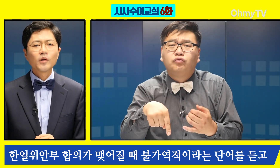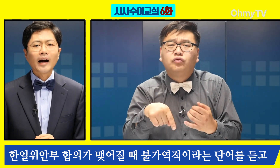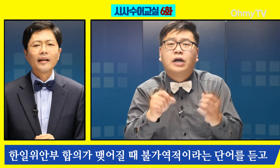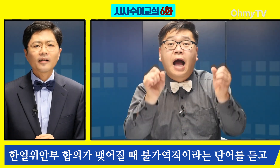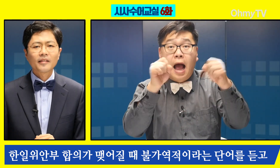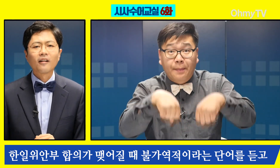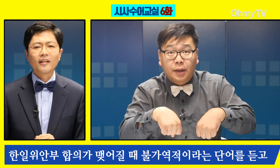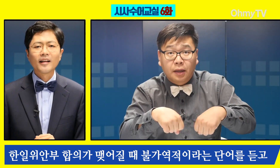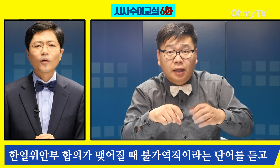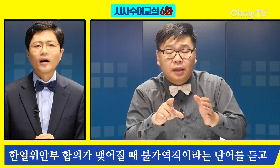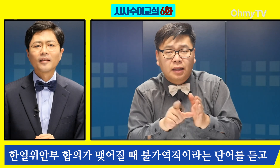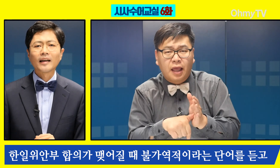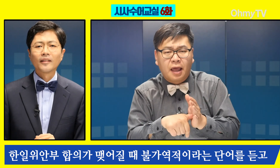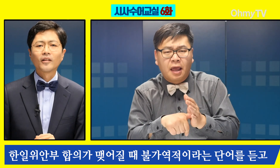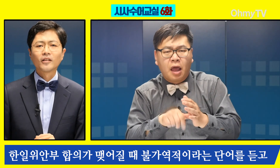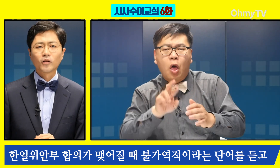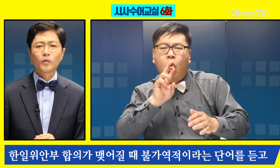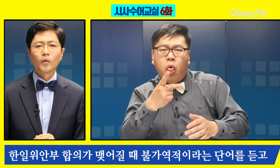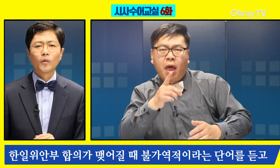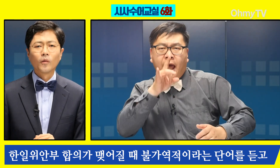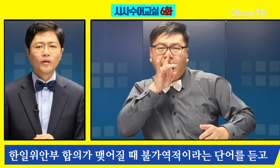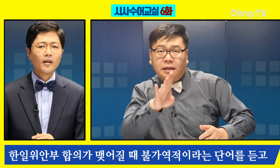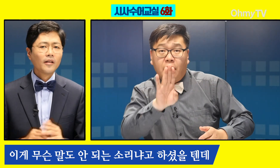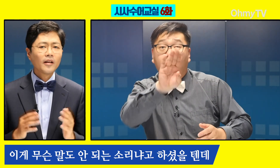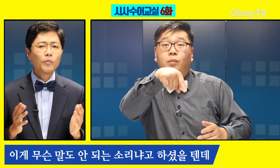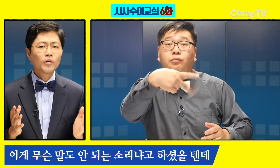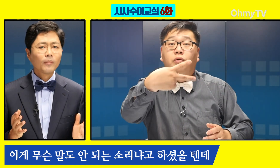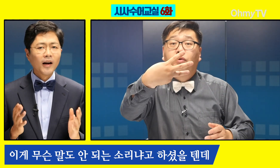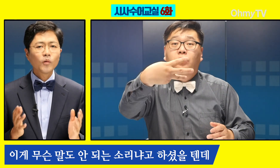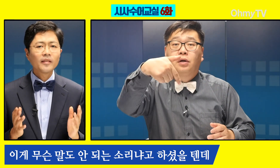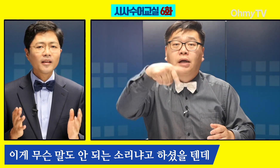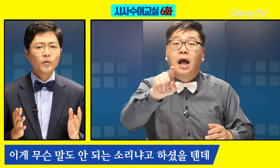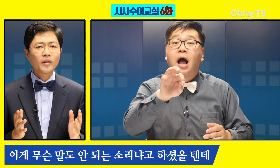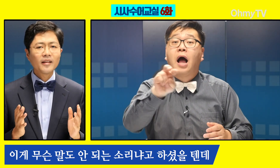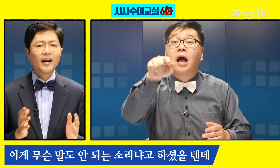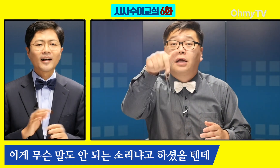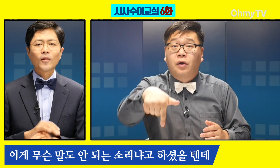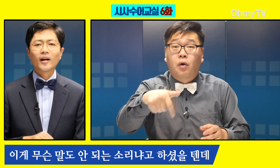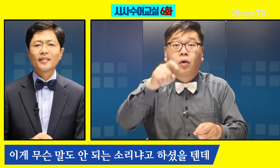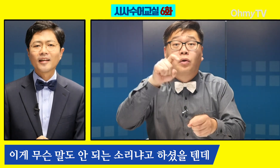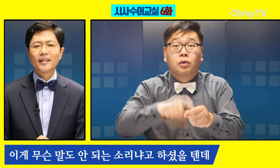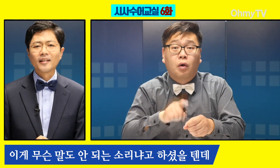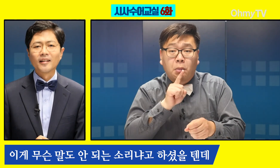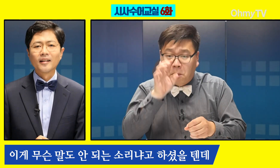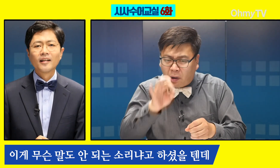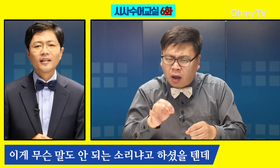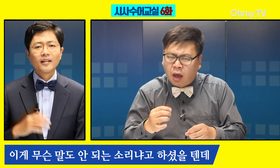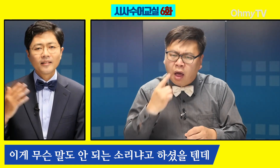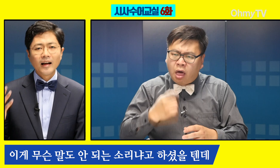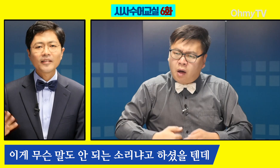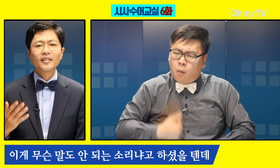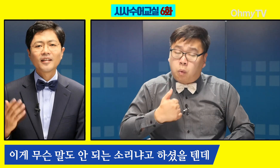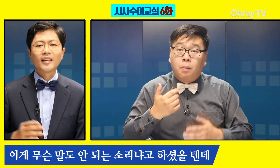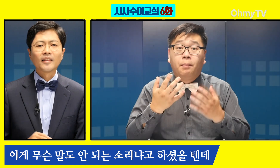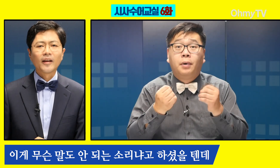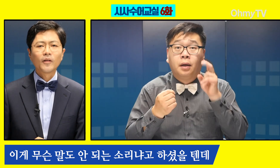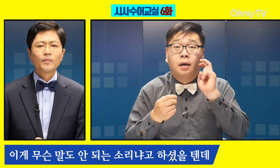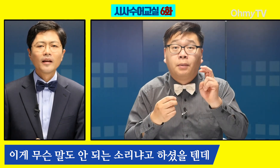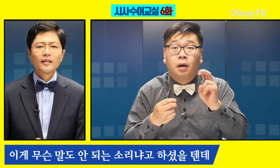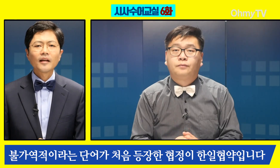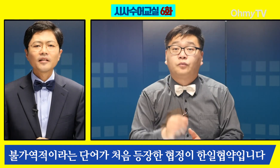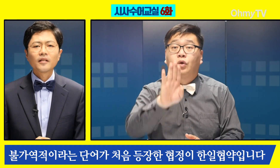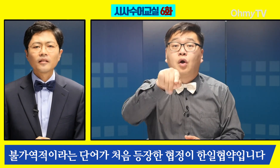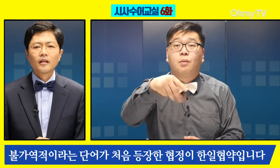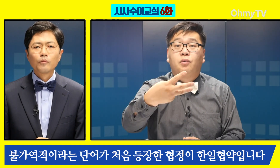여러분들 불가역적이라고 하는 단어를 듣고 이게 무슨 말도 안 되는 소리냐라고 하는 얘기를 하셨을